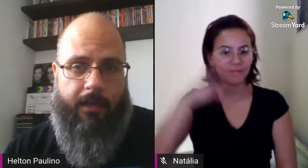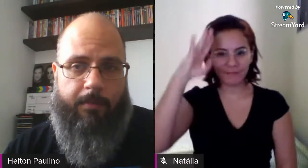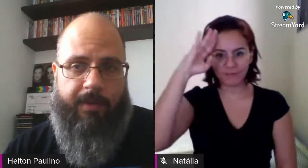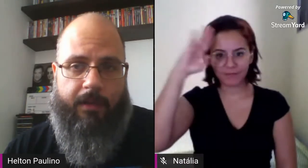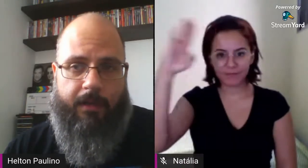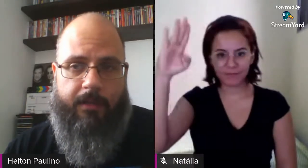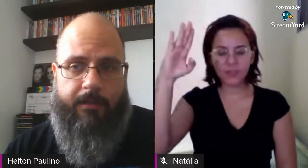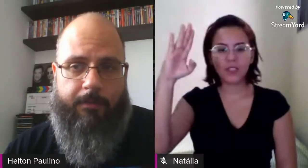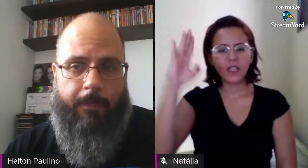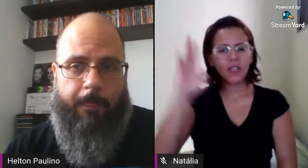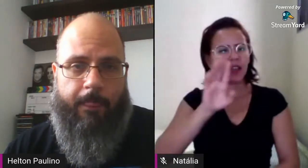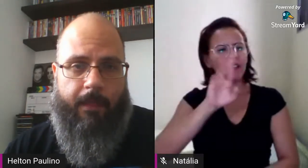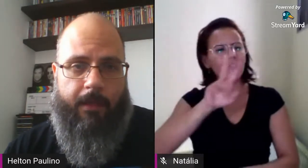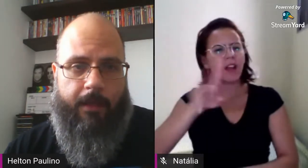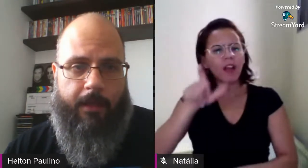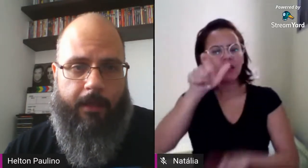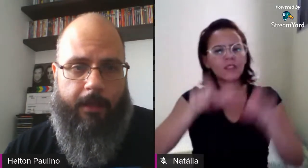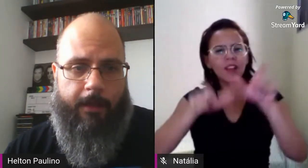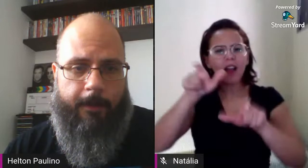Aqui em Campina Grande,